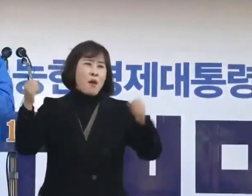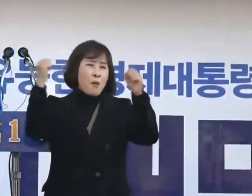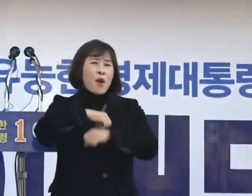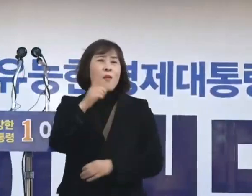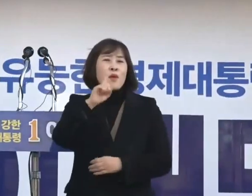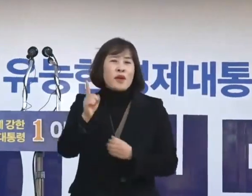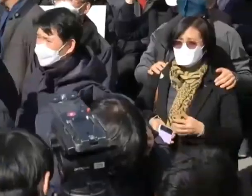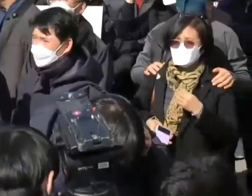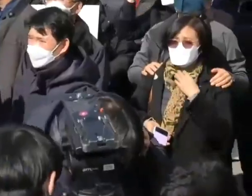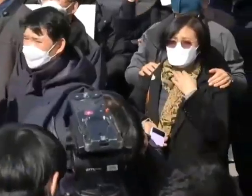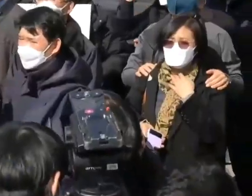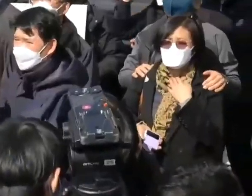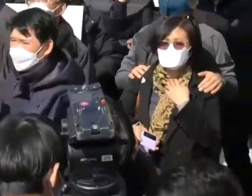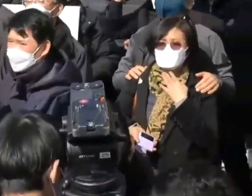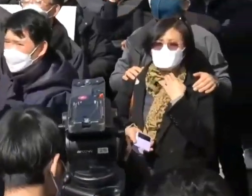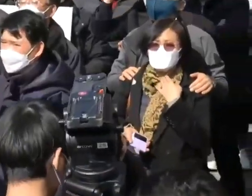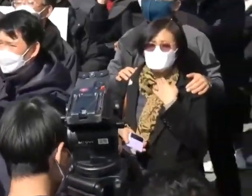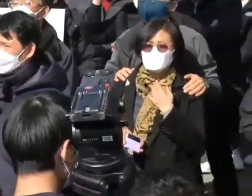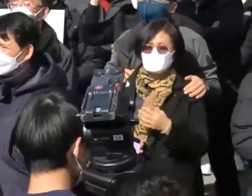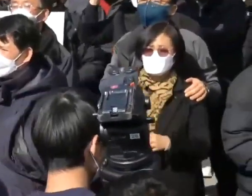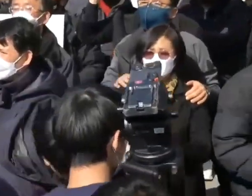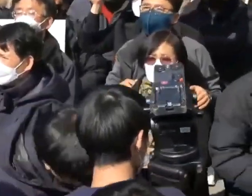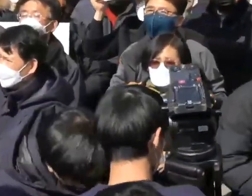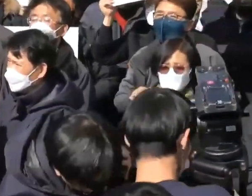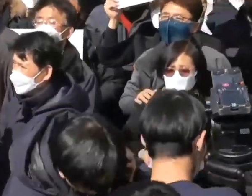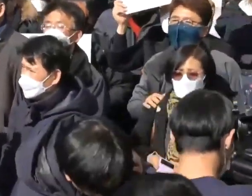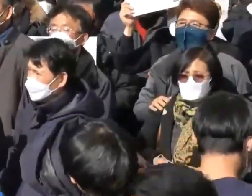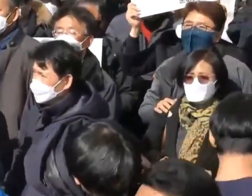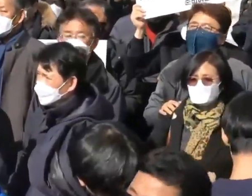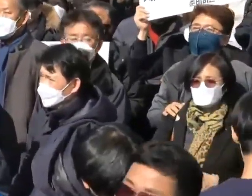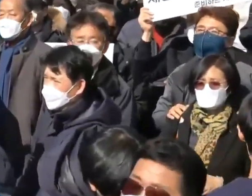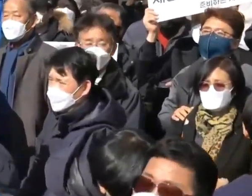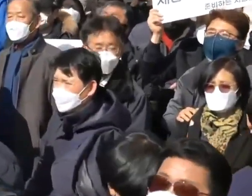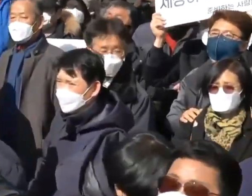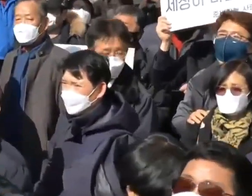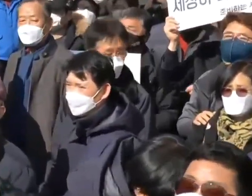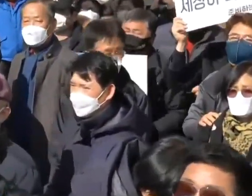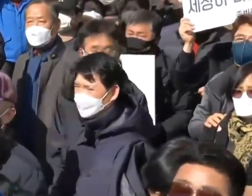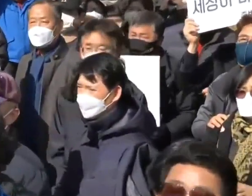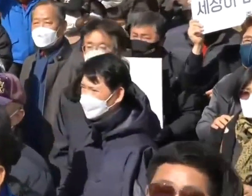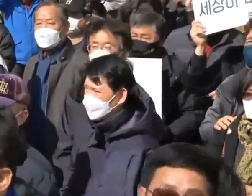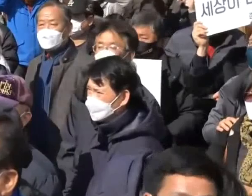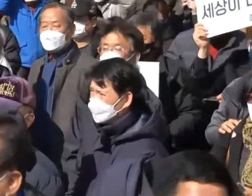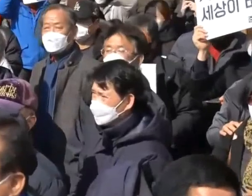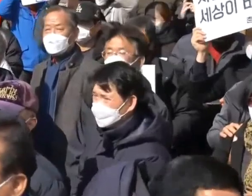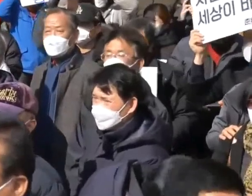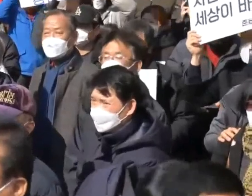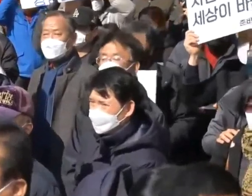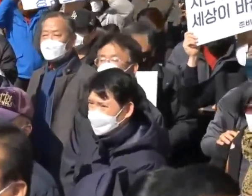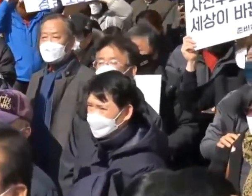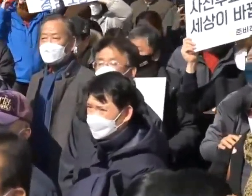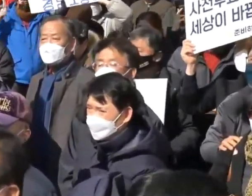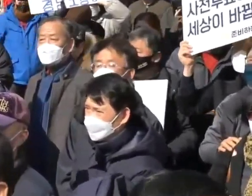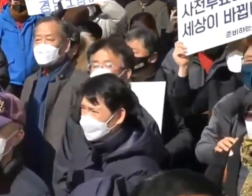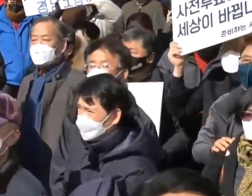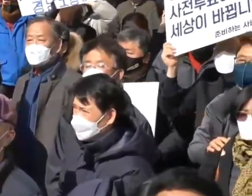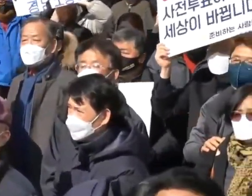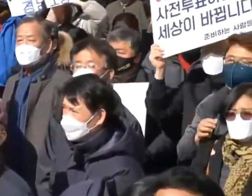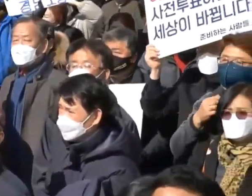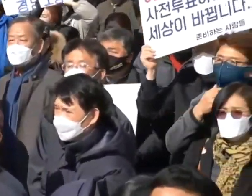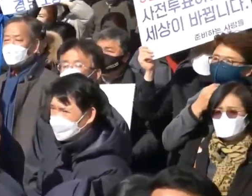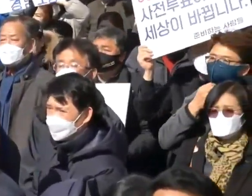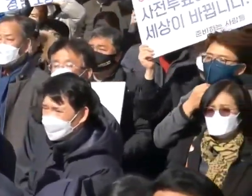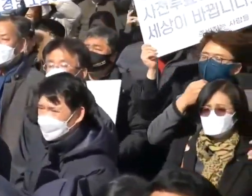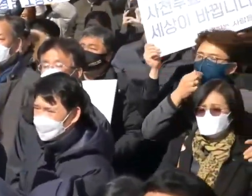합니까? 우리가 모두 책임져줘야죠. 모두를 위해서 특별한 희생을 치르는